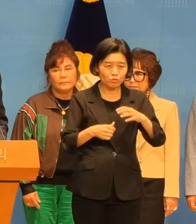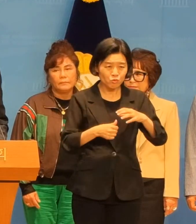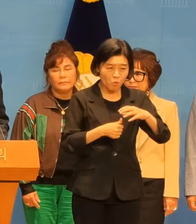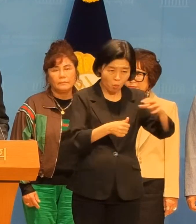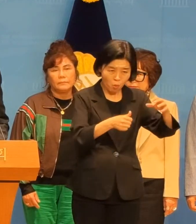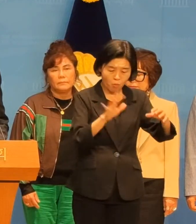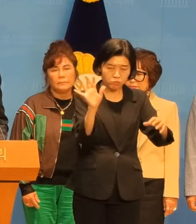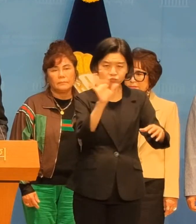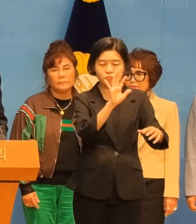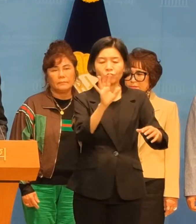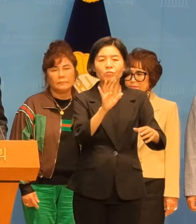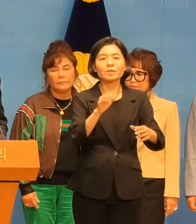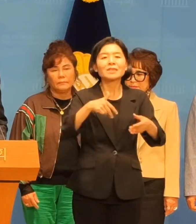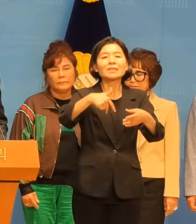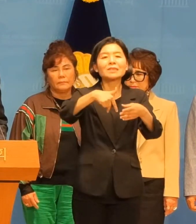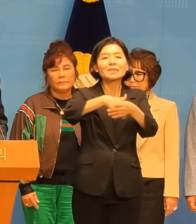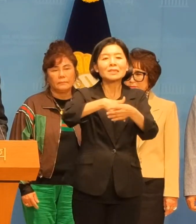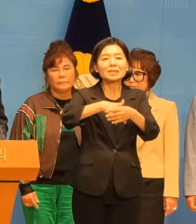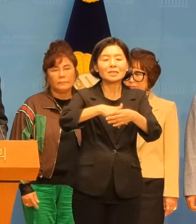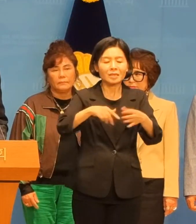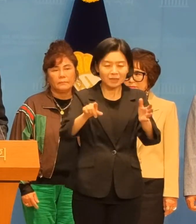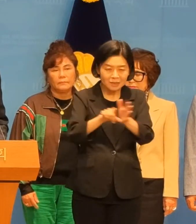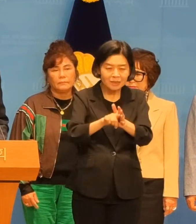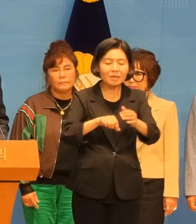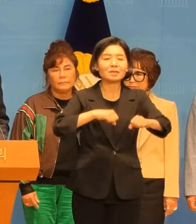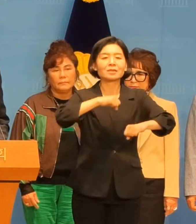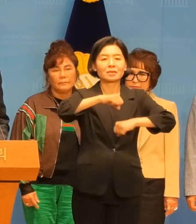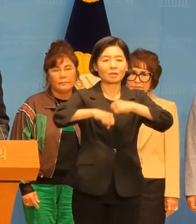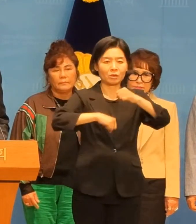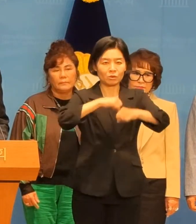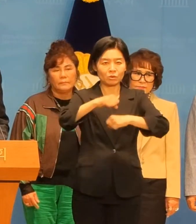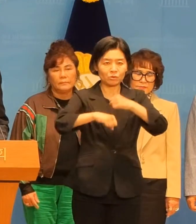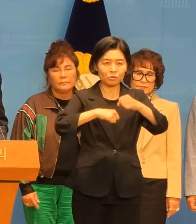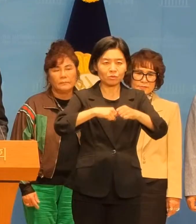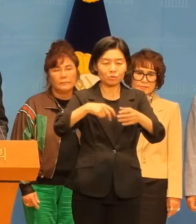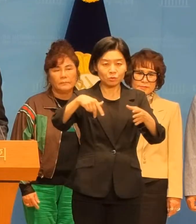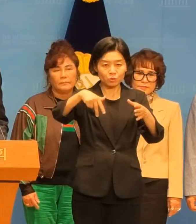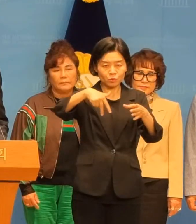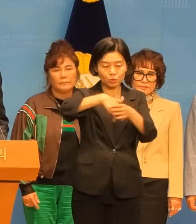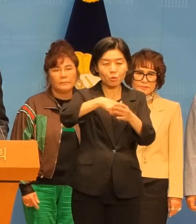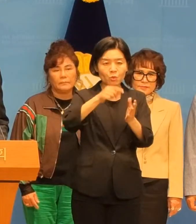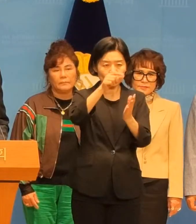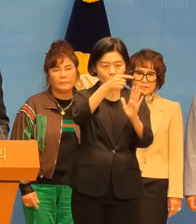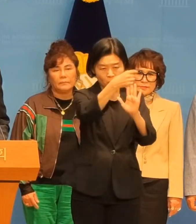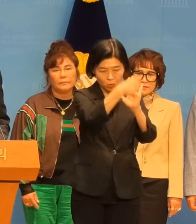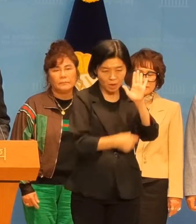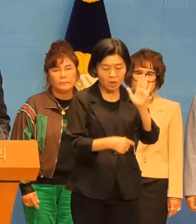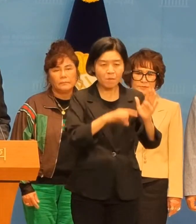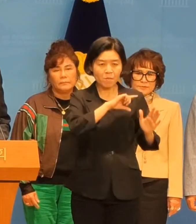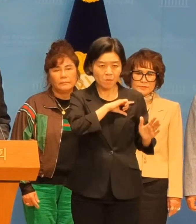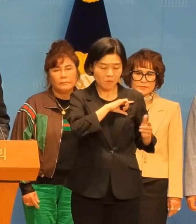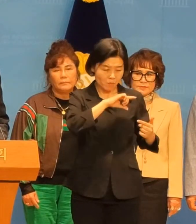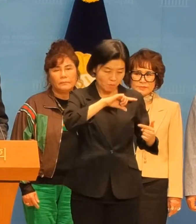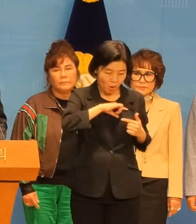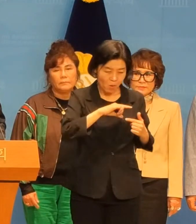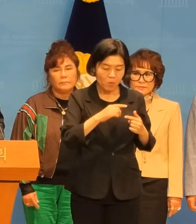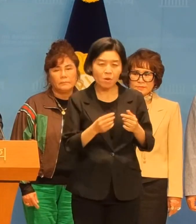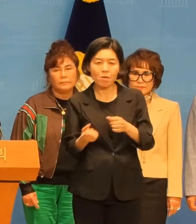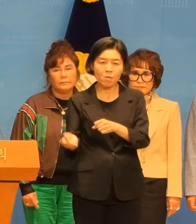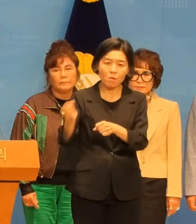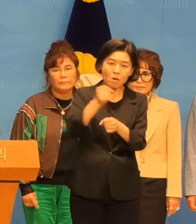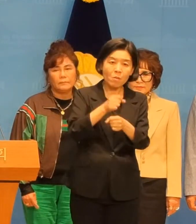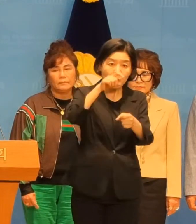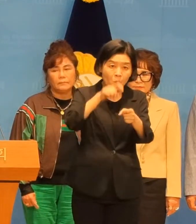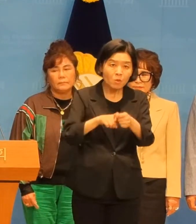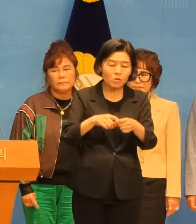신앙의 자유와 종단의 명예를 수호하기 위해 다음과 같이